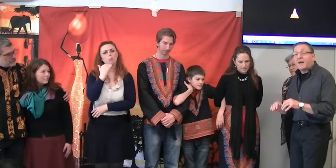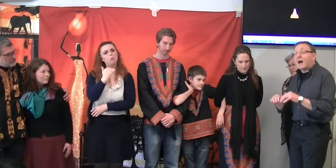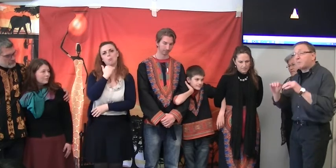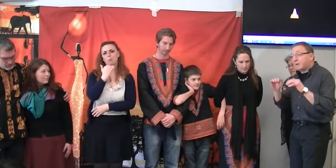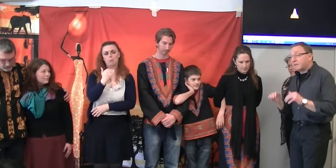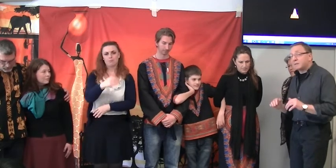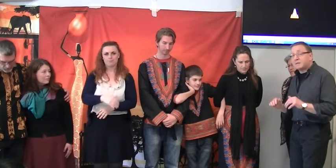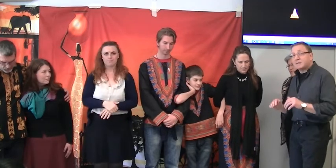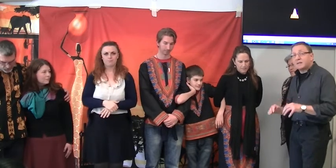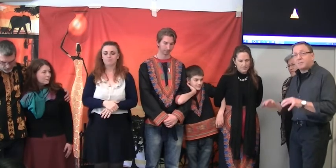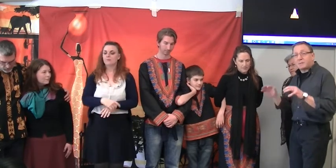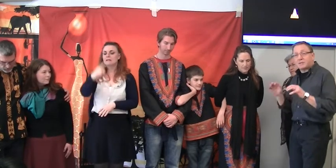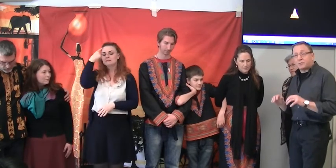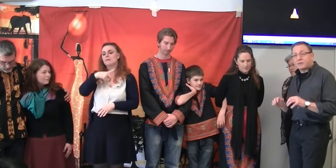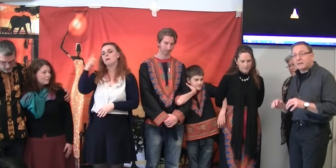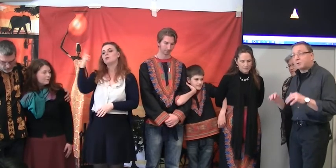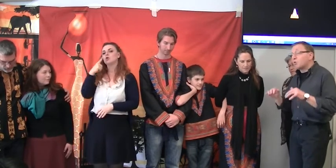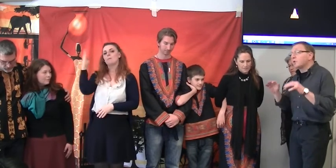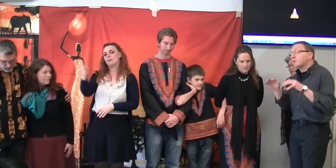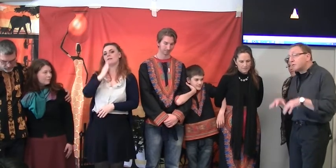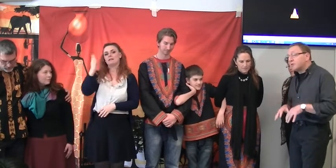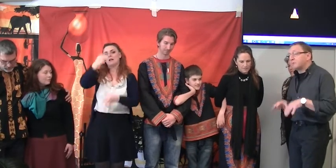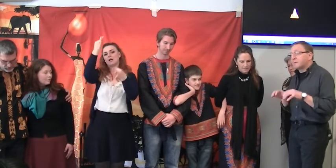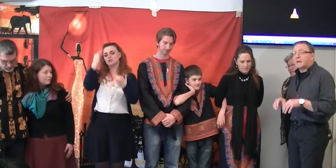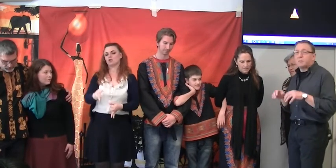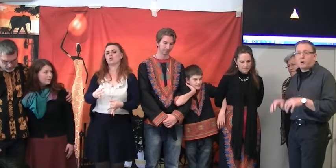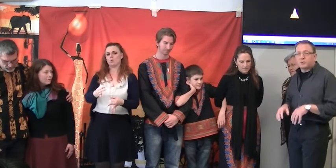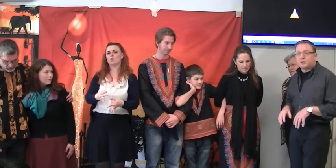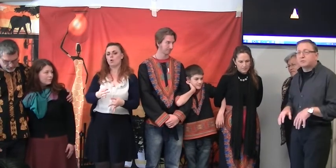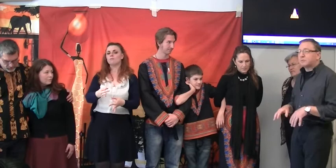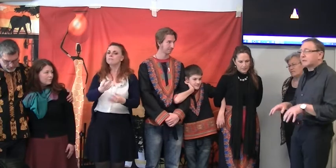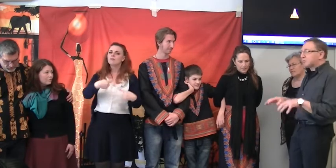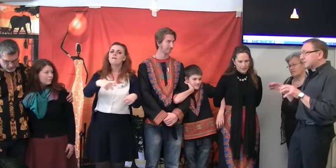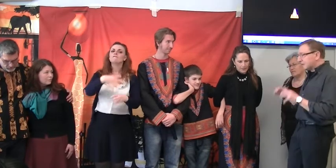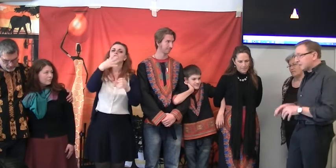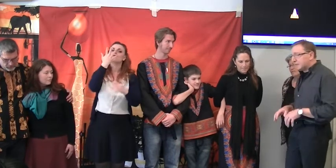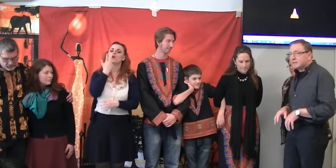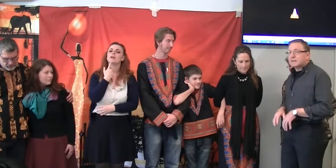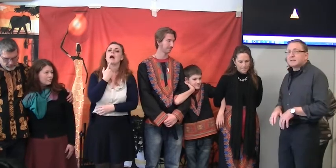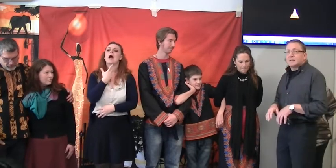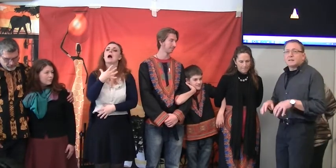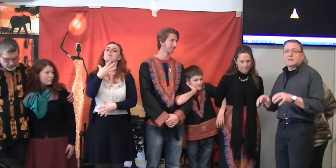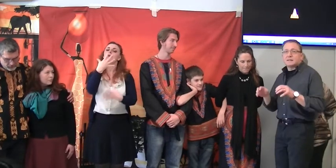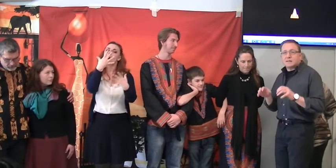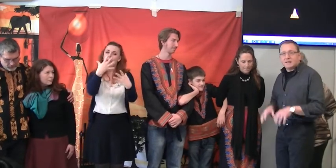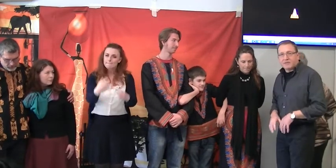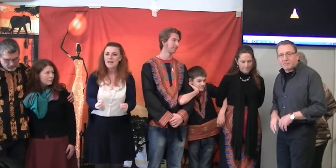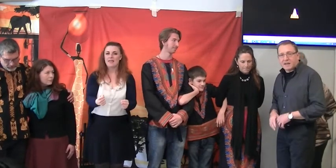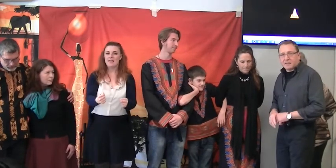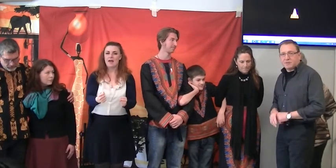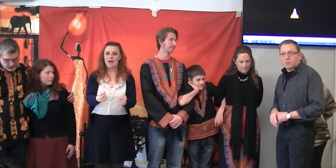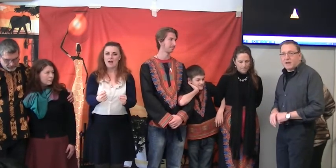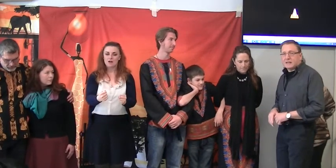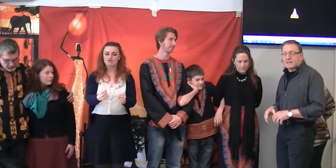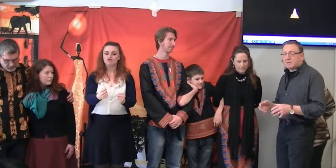verrà ampiamente benedetta e ampiamente sfruttata, per cui noi ci impegniamo oggi di continuare a sostenerli, sia in